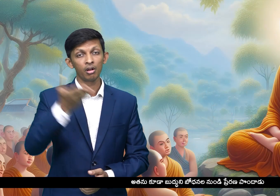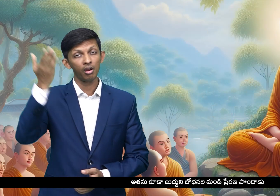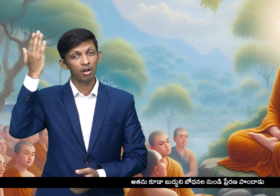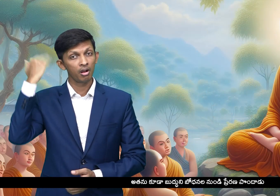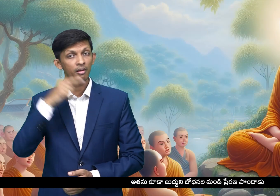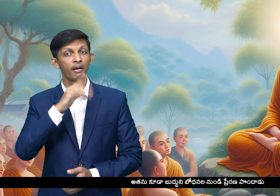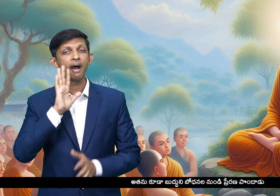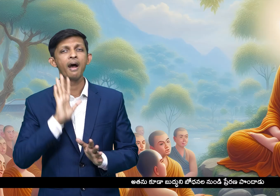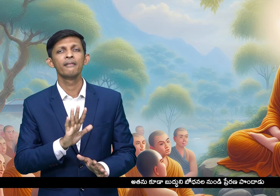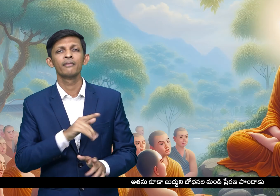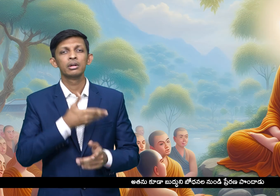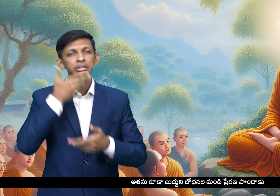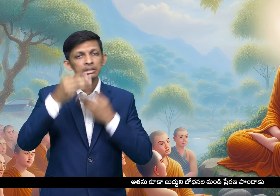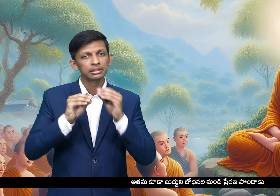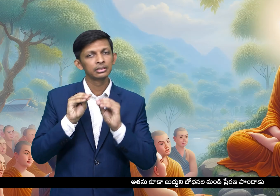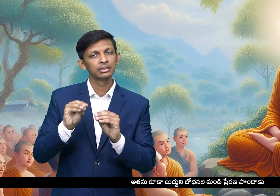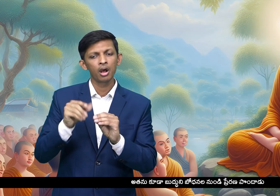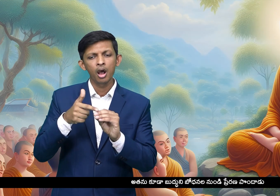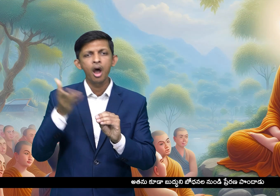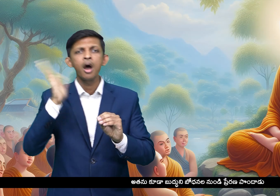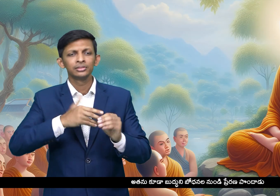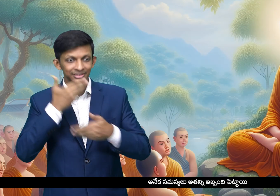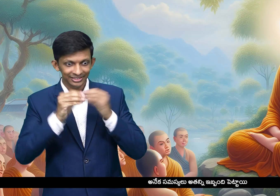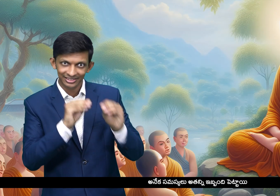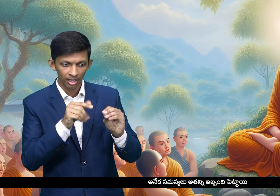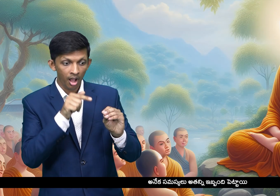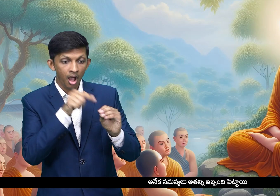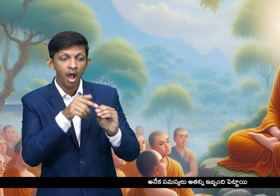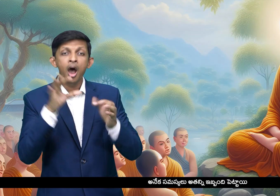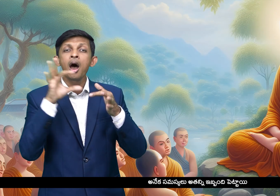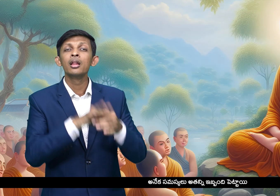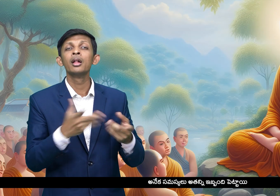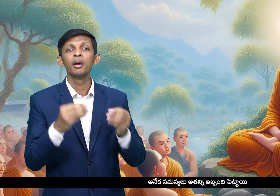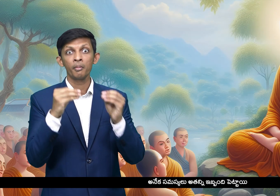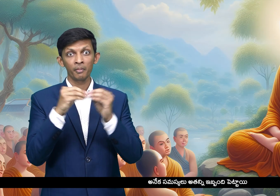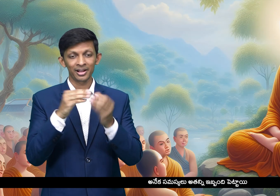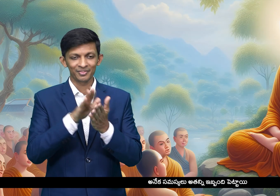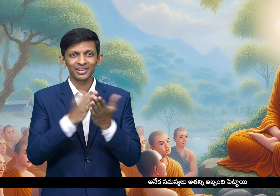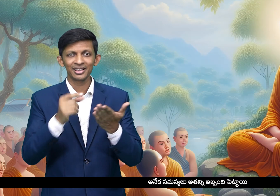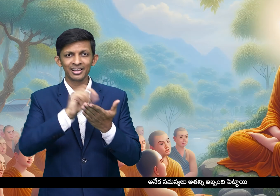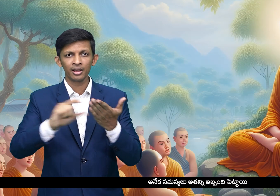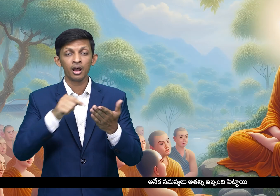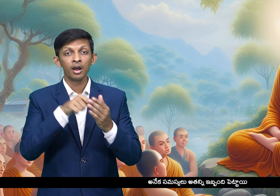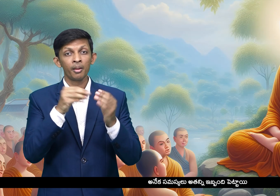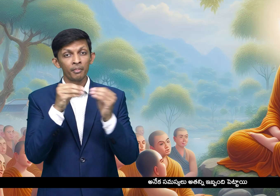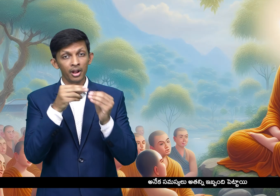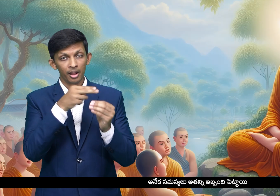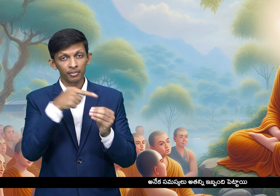అతను కూడా బుద్ధుని బోధనల నుండి ప్రేరణ పొందాడు. అనేక సమస్యలు అతన్ని ఇబ్బంది పెట్టాయి.